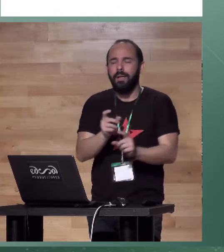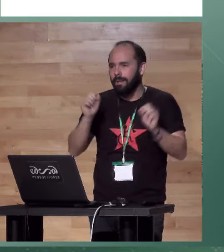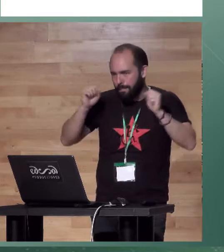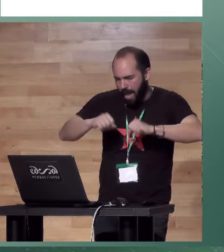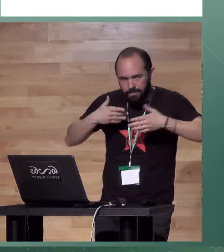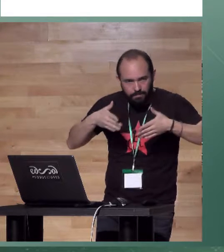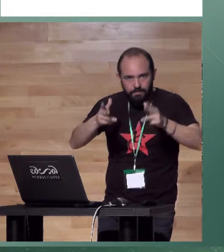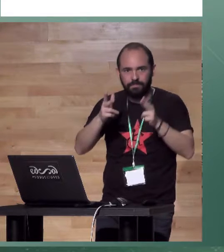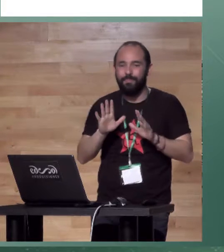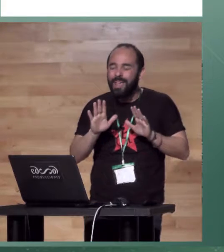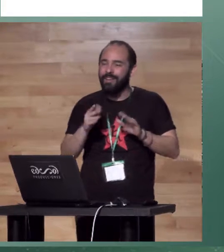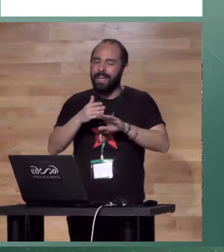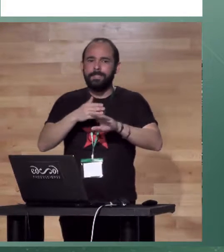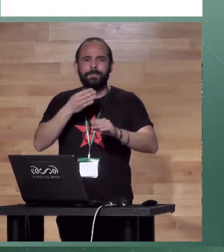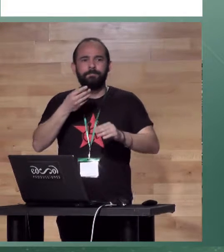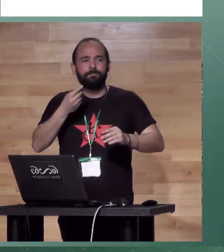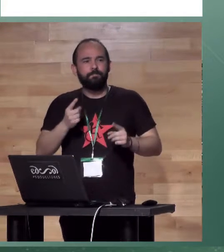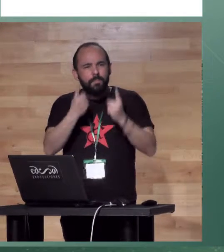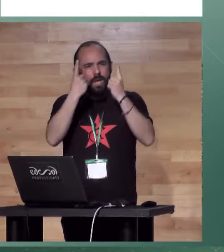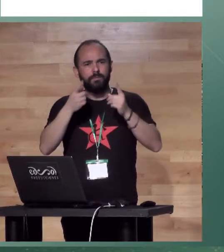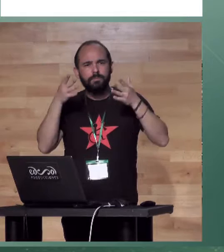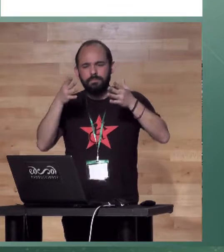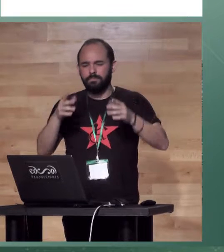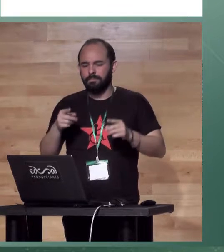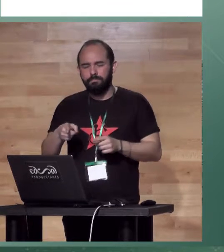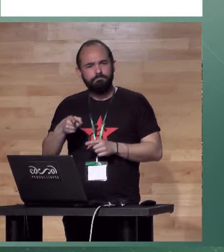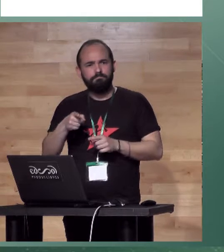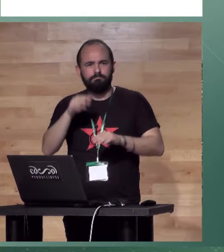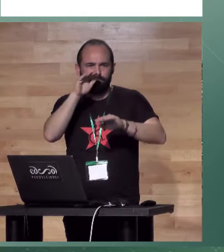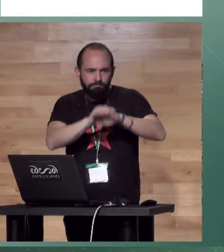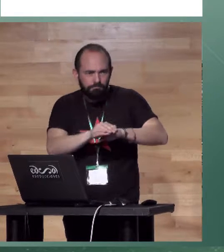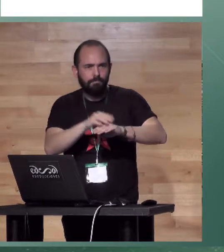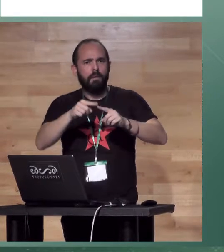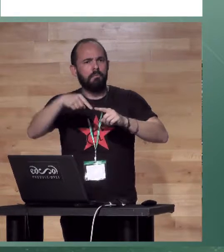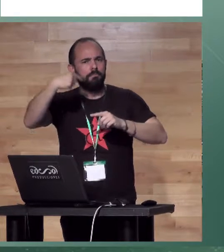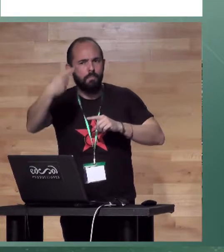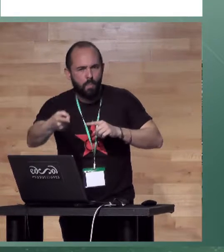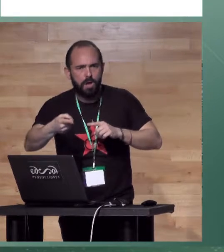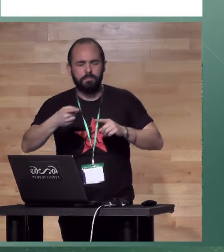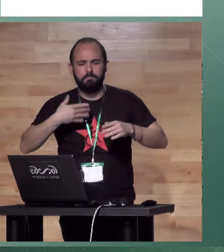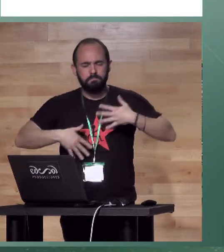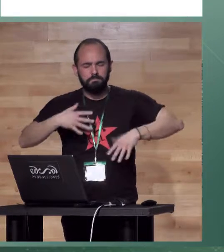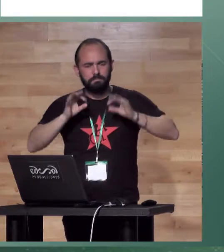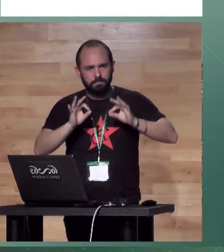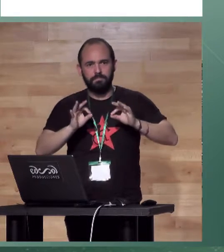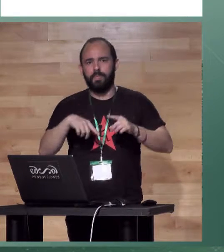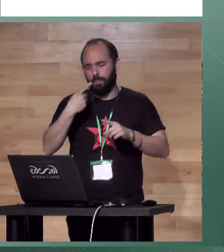película cambiando el orden de las tres partes. Se puede hacer, pero realmente lo aconsejable es cumplir,